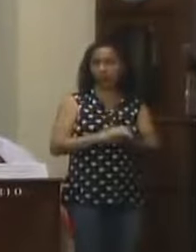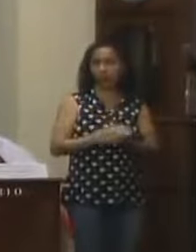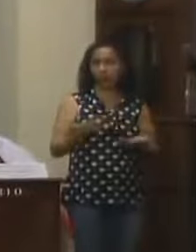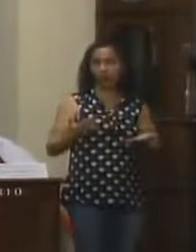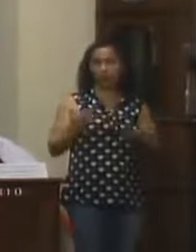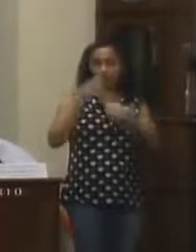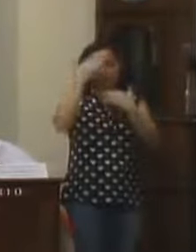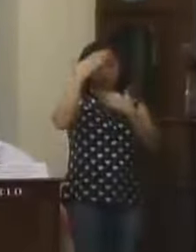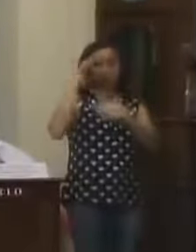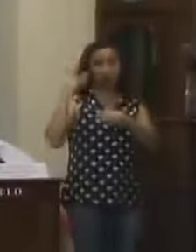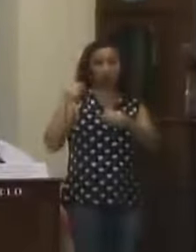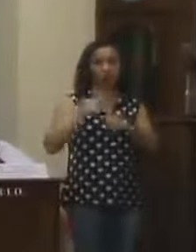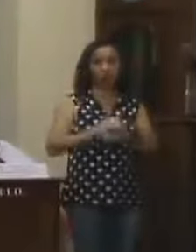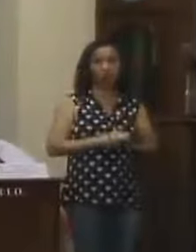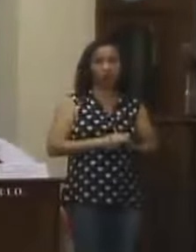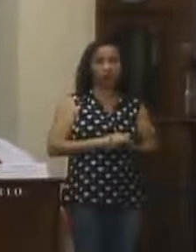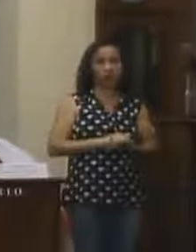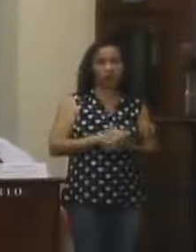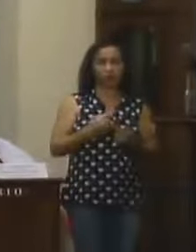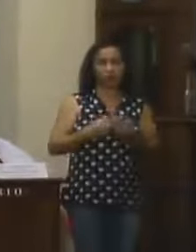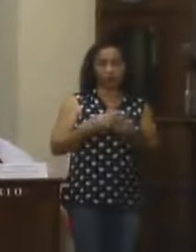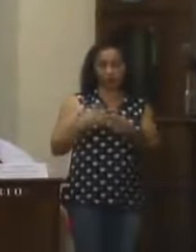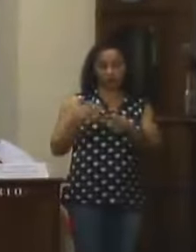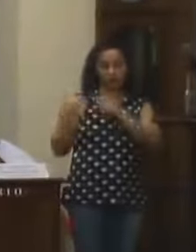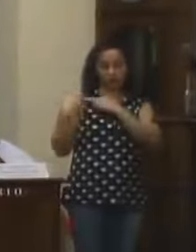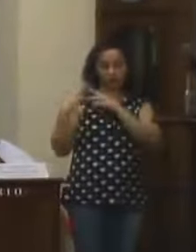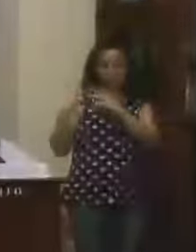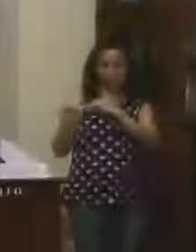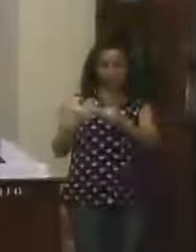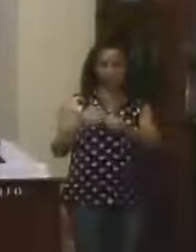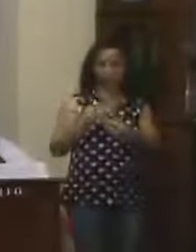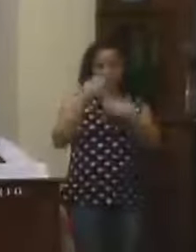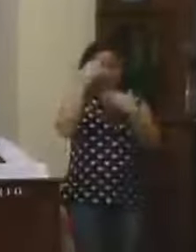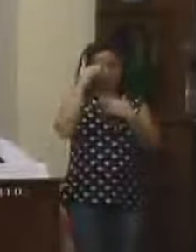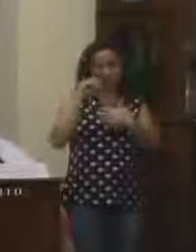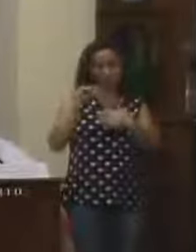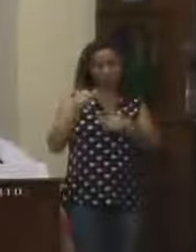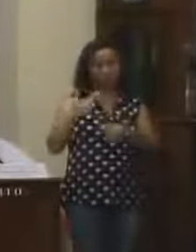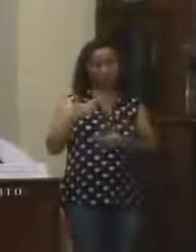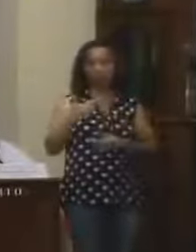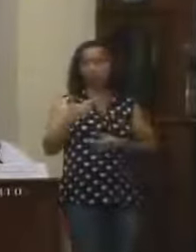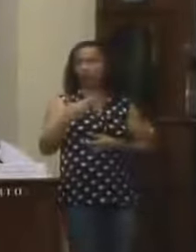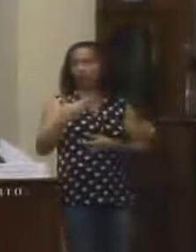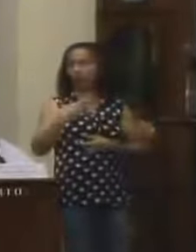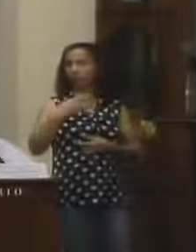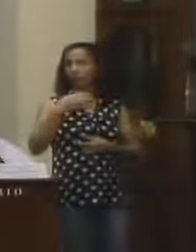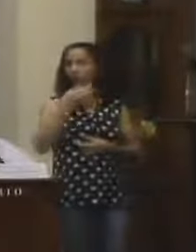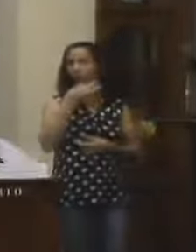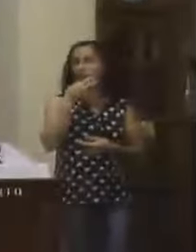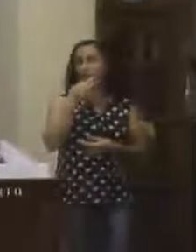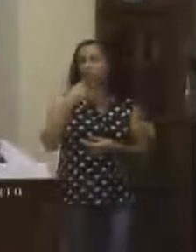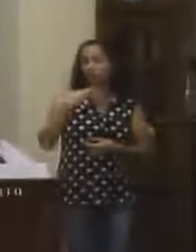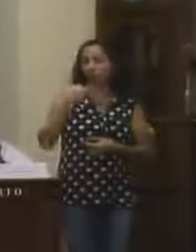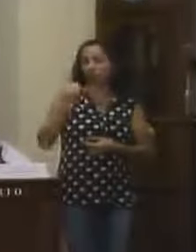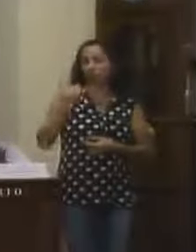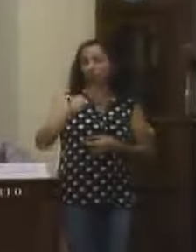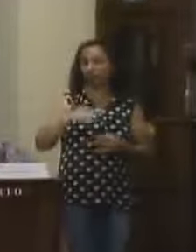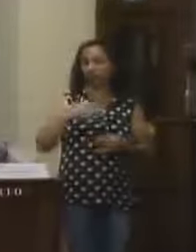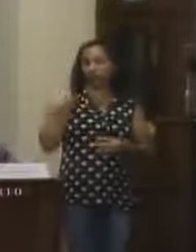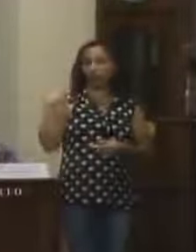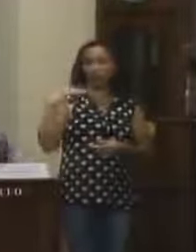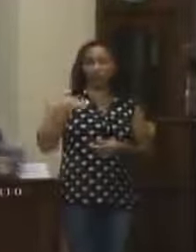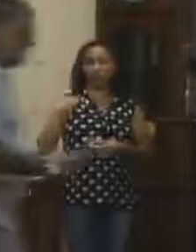antecipo meus agradecimentos, resolvendo meu processo de elevado estima e consideração. Sala das sessões, 4 de abril de 2018, vereador Marcos da Silva